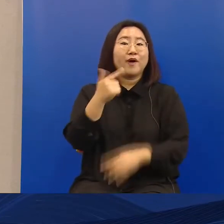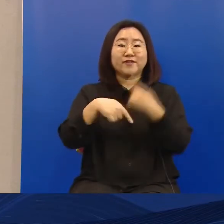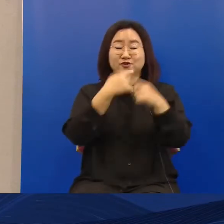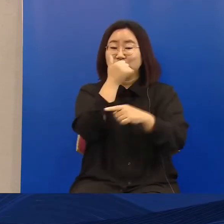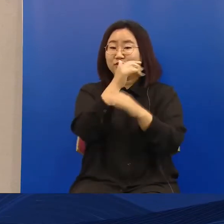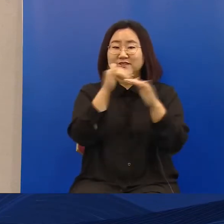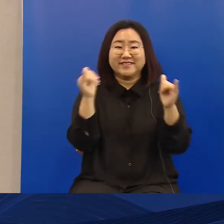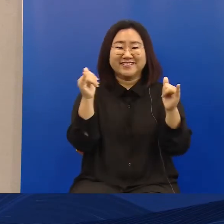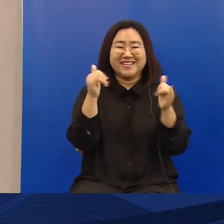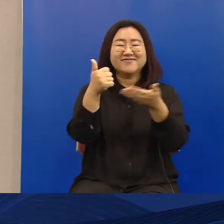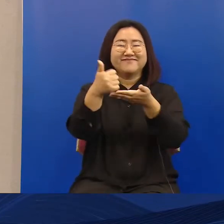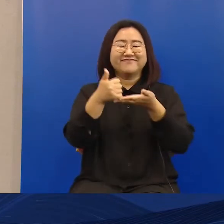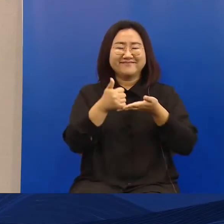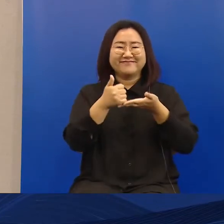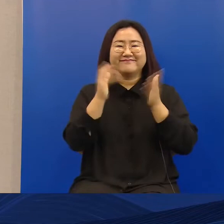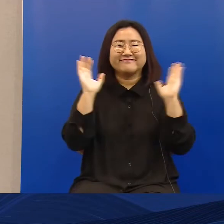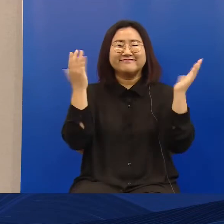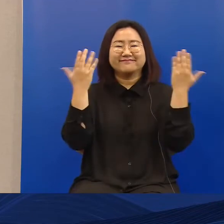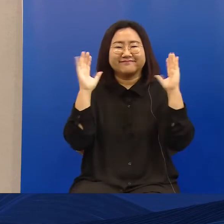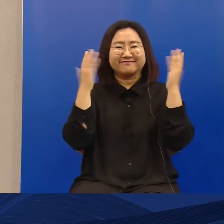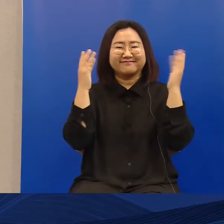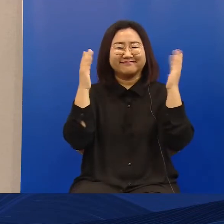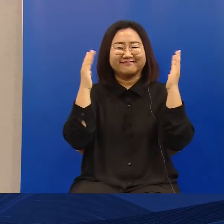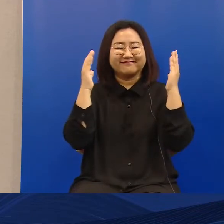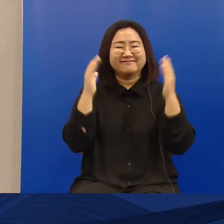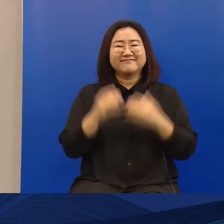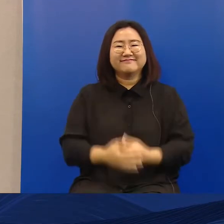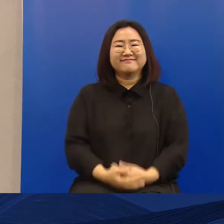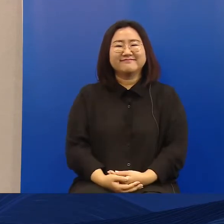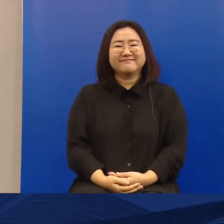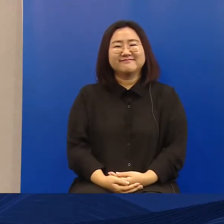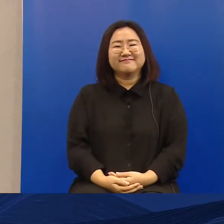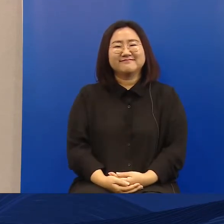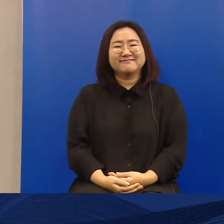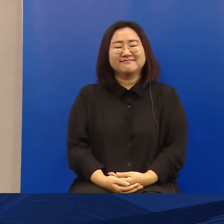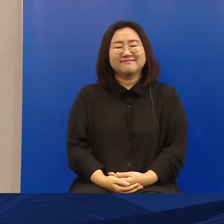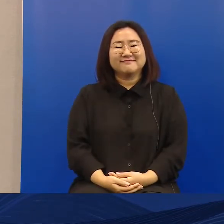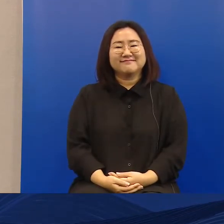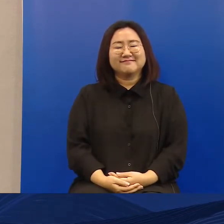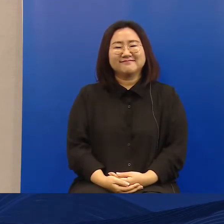수어 통역사님을 모시겠습니다. 박수로 맞이하겠습니다.